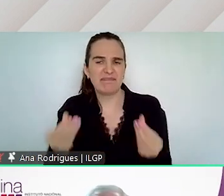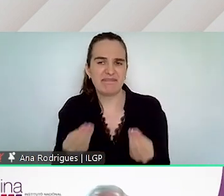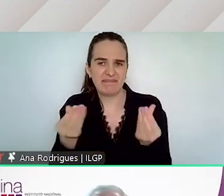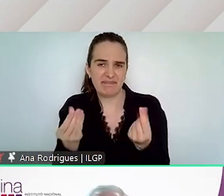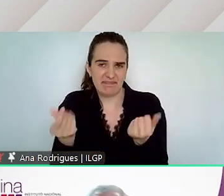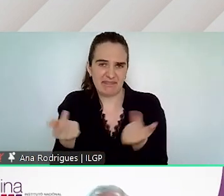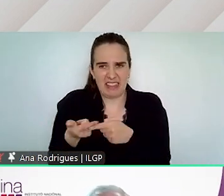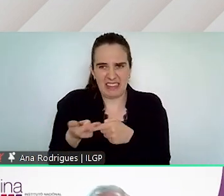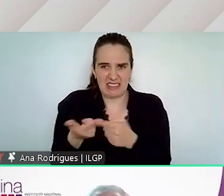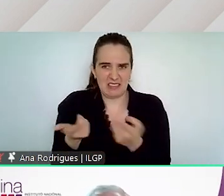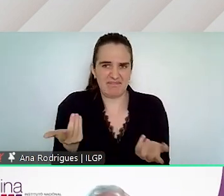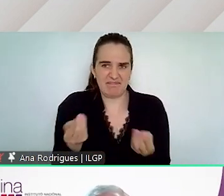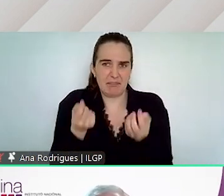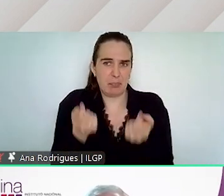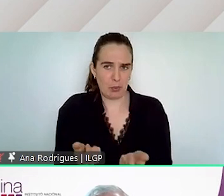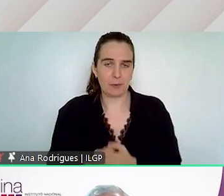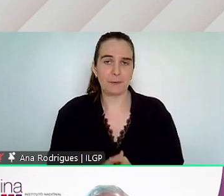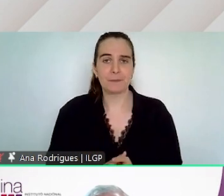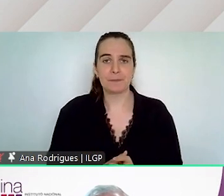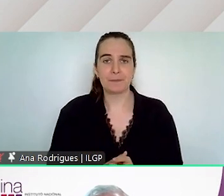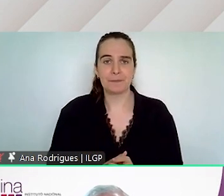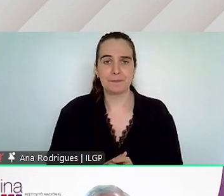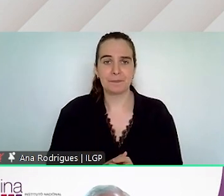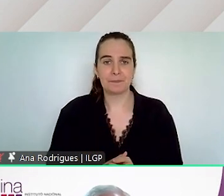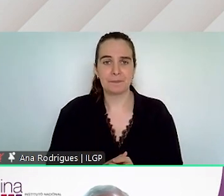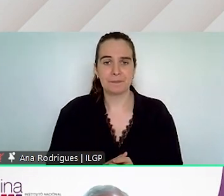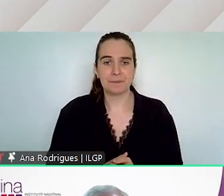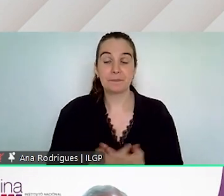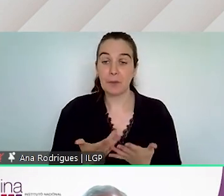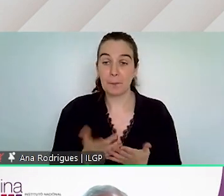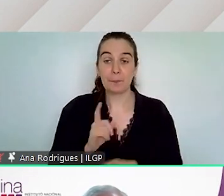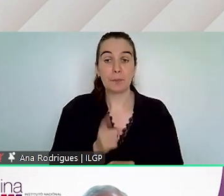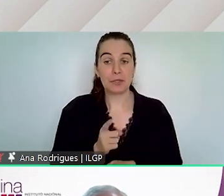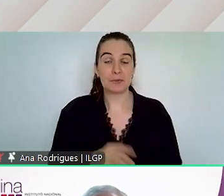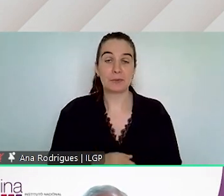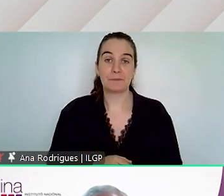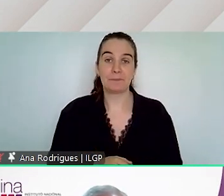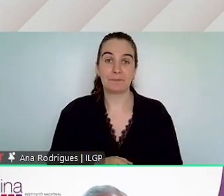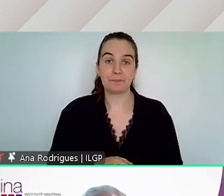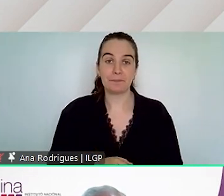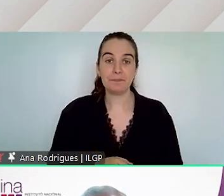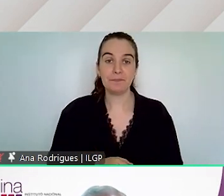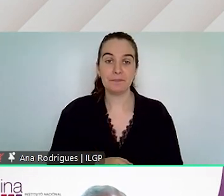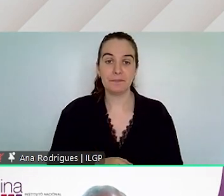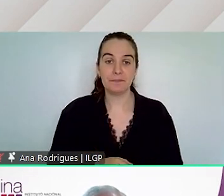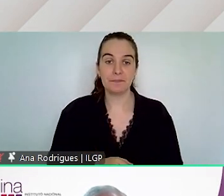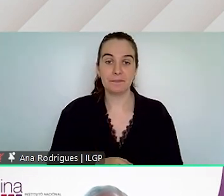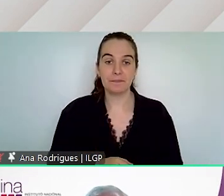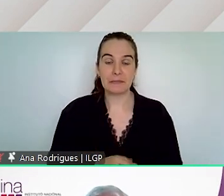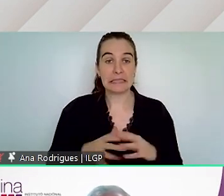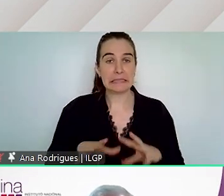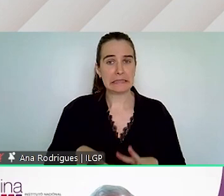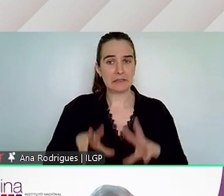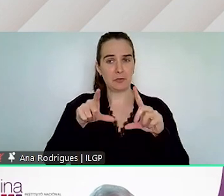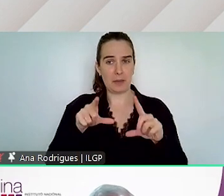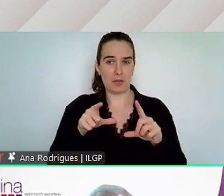interessante. É. E é por isso que todo este espantoso desenvolvimento da